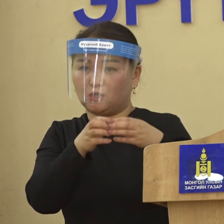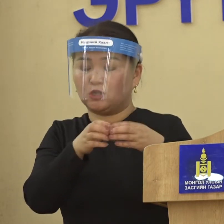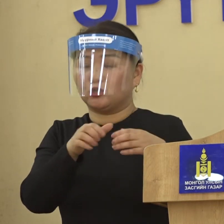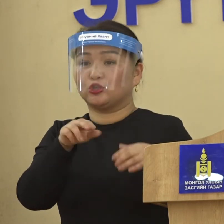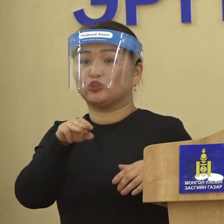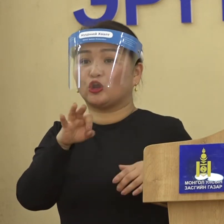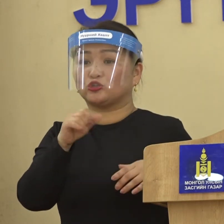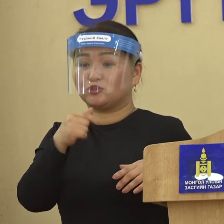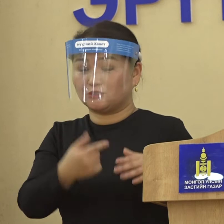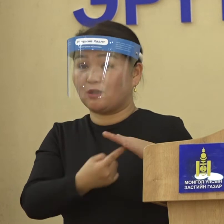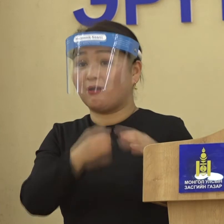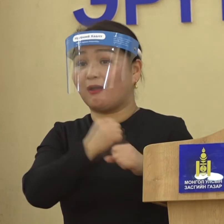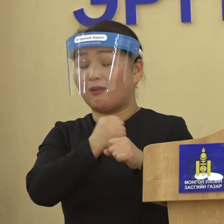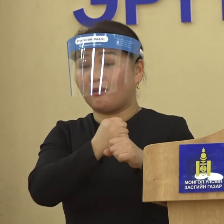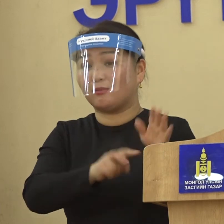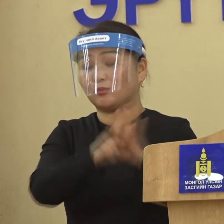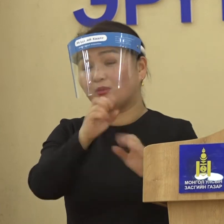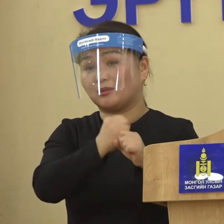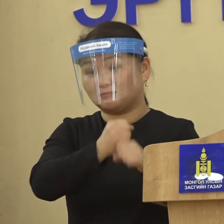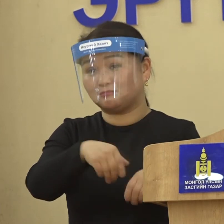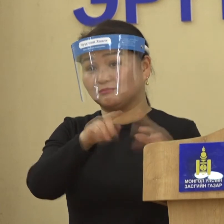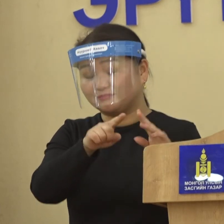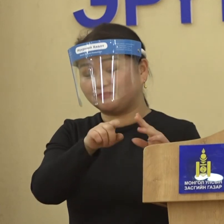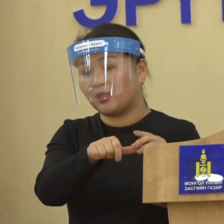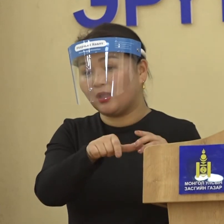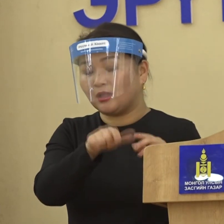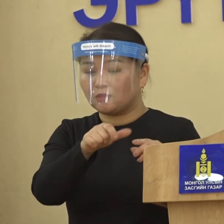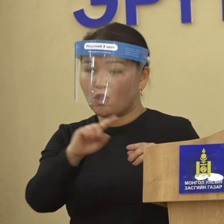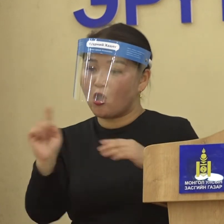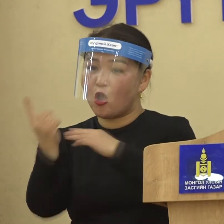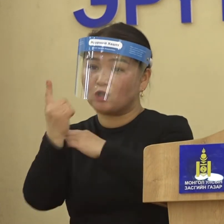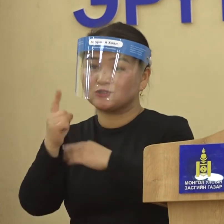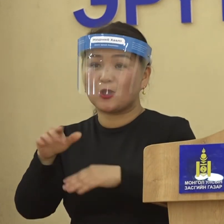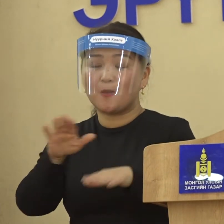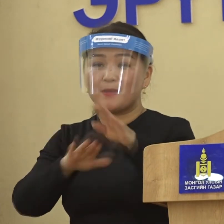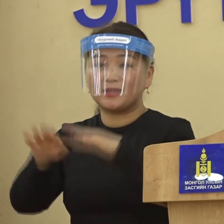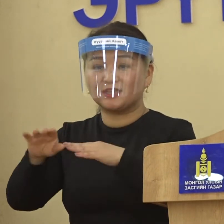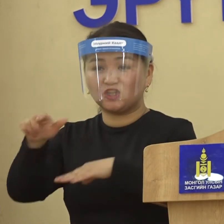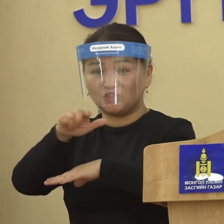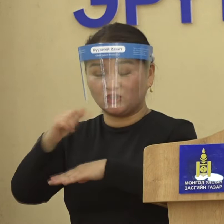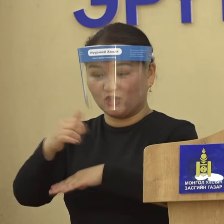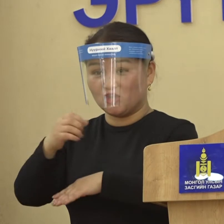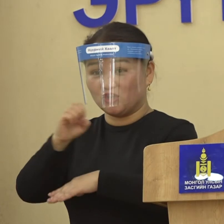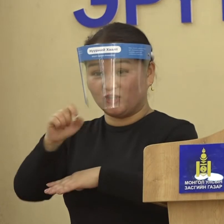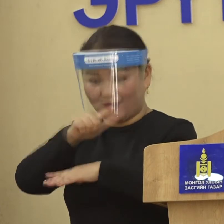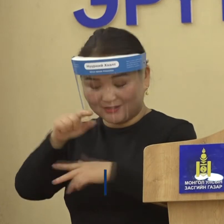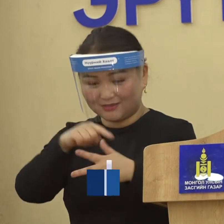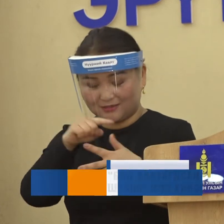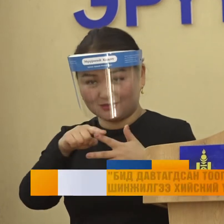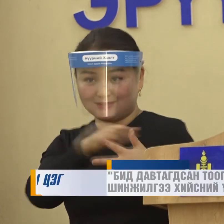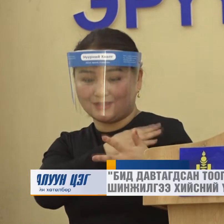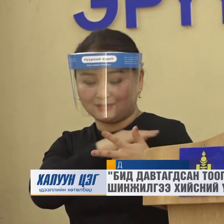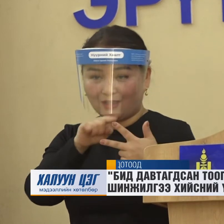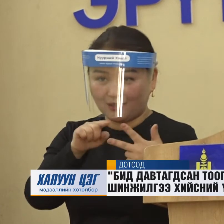байгаа. За энэ тохиолдлын удирдлагын тогтолцоонд бол онцгой байдлын ерөнхий газар, тагнуулын ерөнхий газар, цагдаагийн ерөнхий